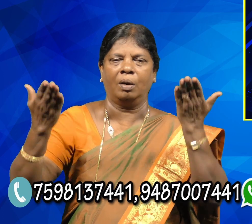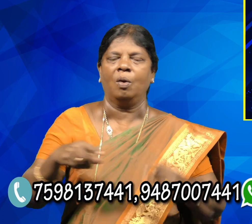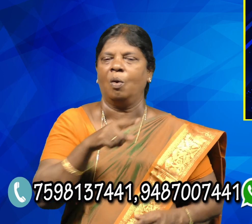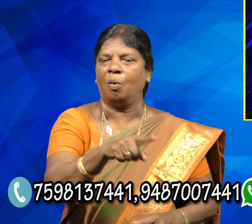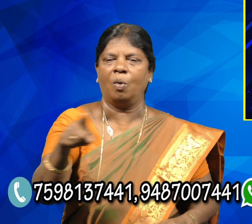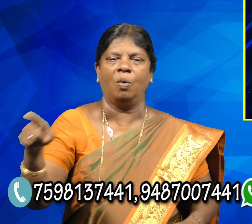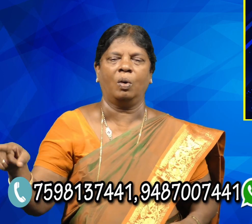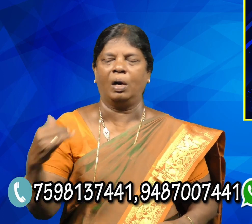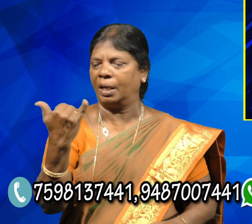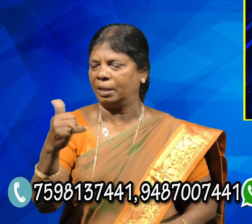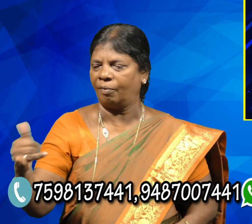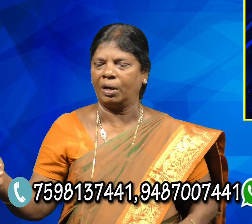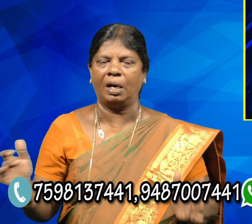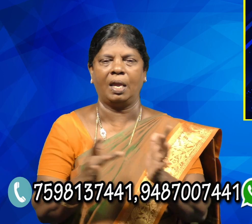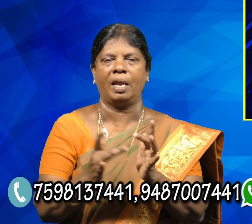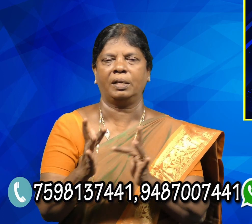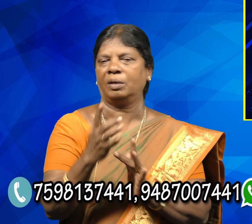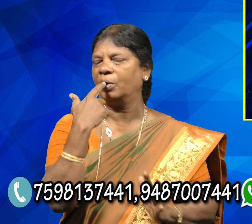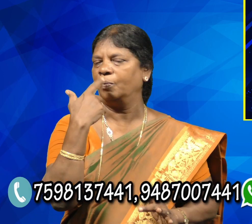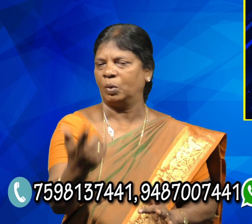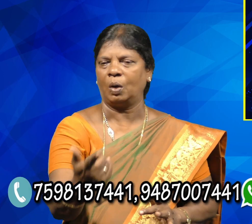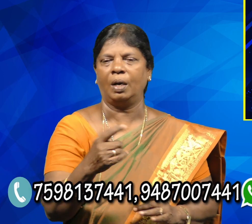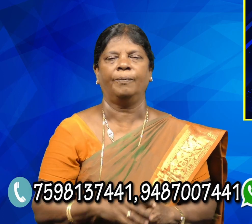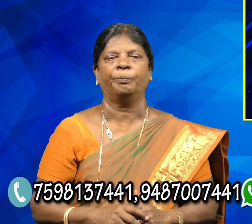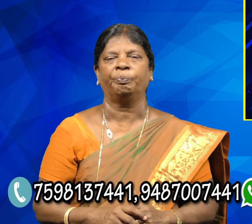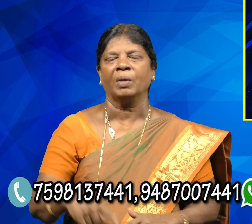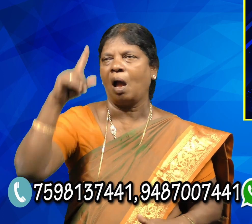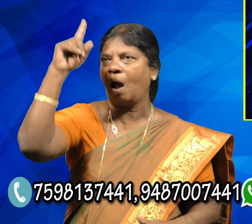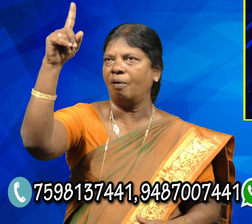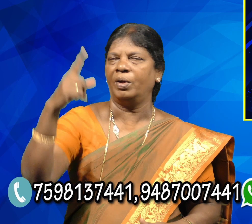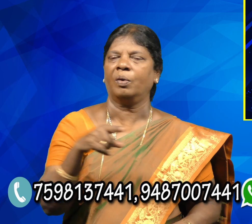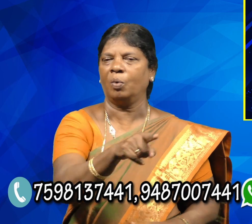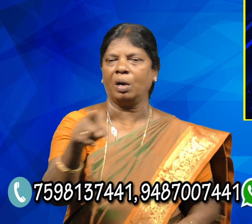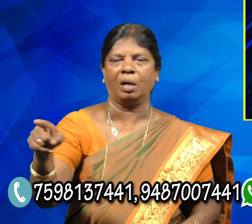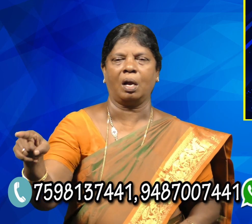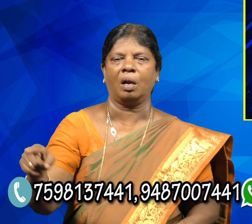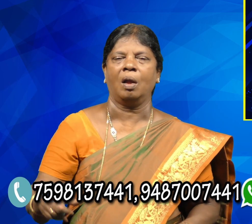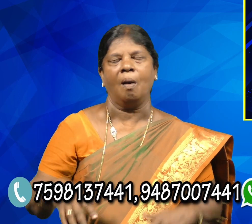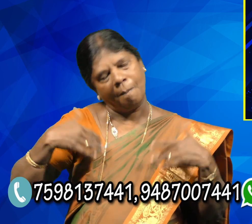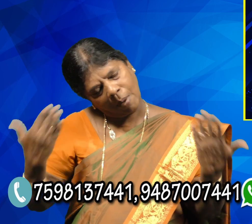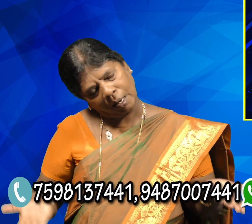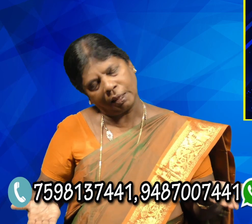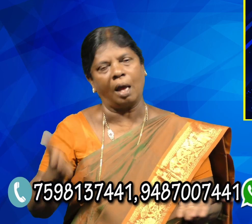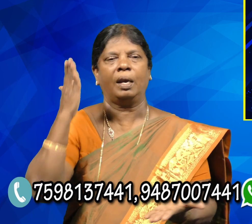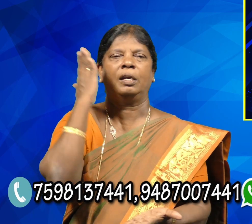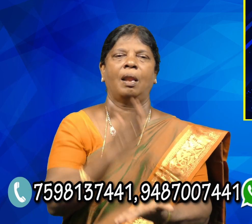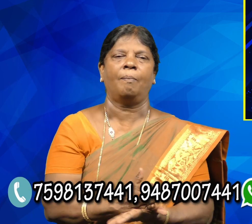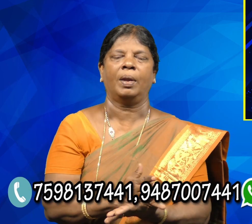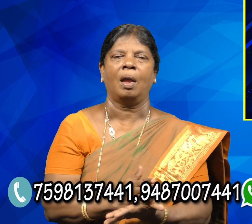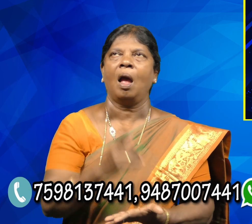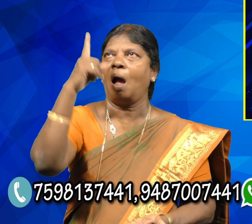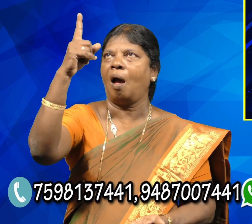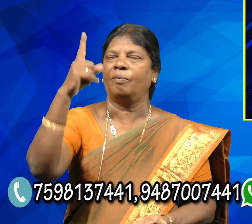இருந்தார். உங்களுடைய தவறுகளை இயேசு கிறிஸ்துவிடம் சொல்லி அவர் உங்களுக்காக மரித்தார் என்று